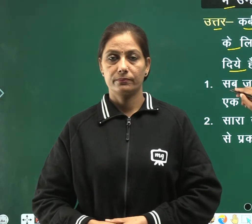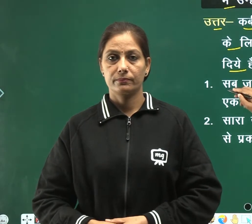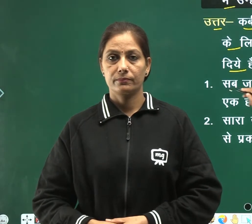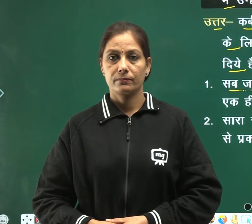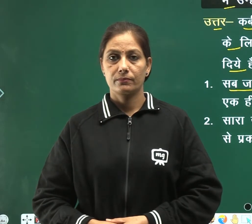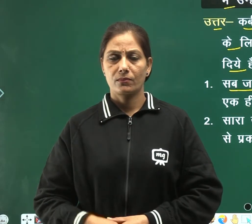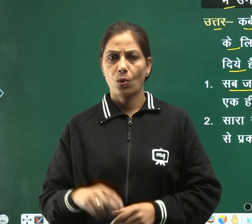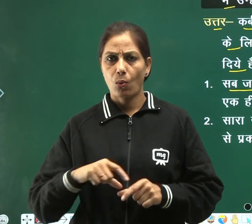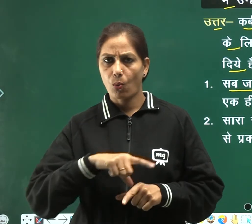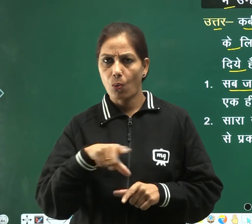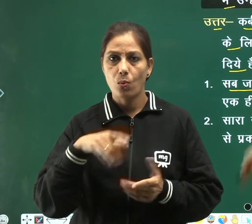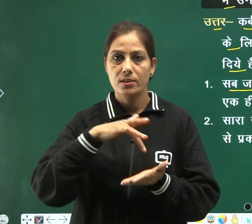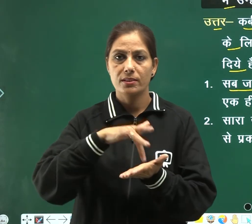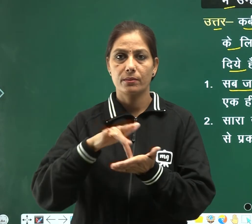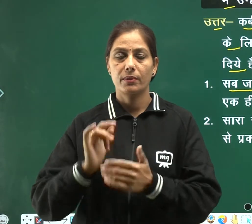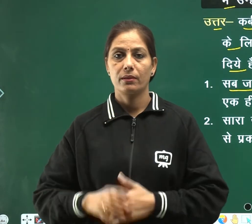सब जगह है